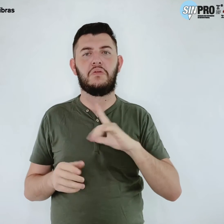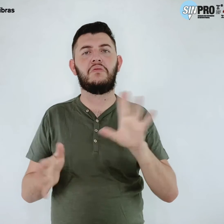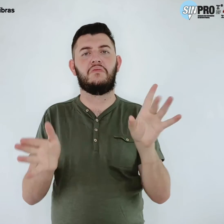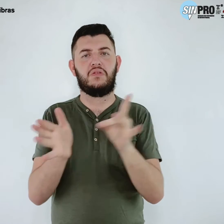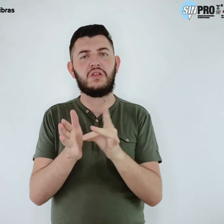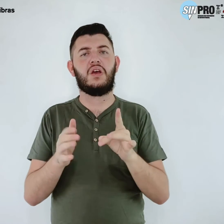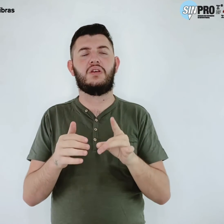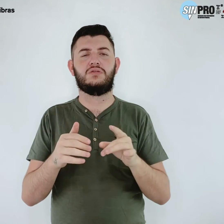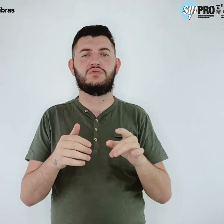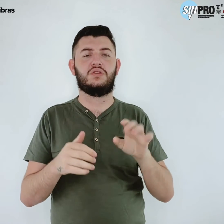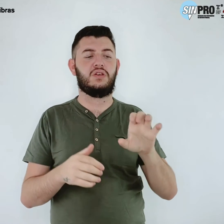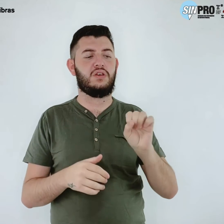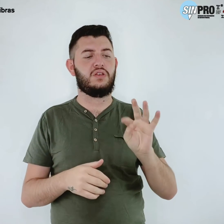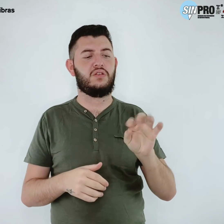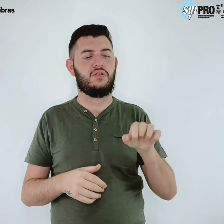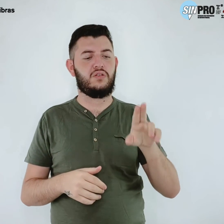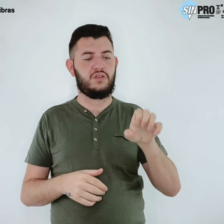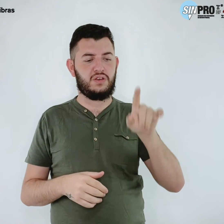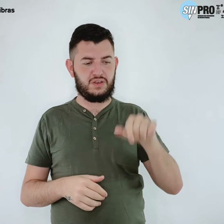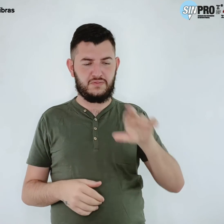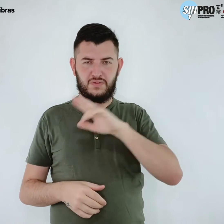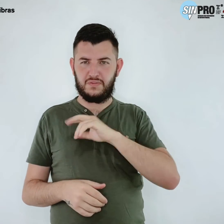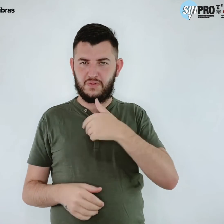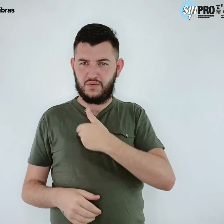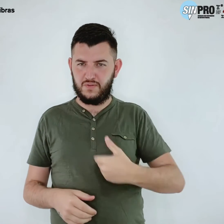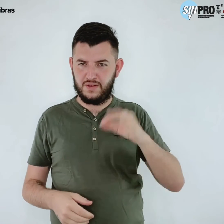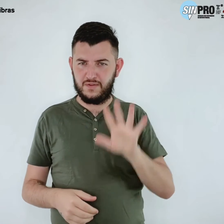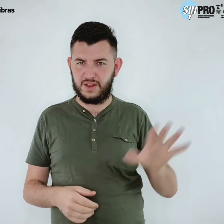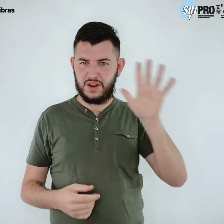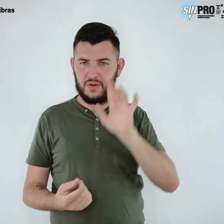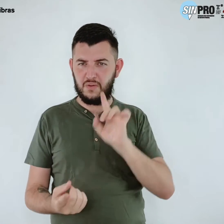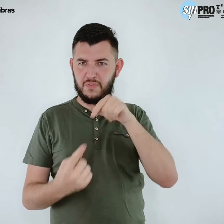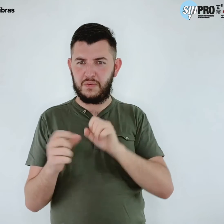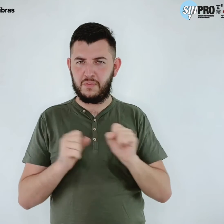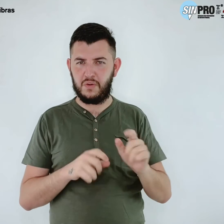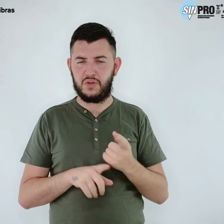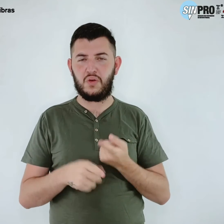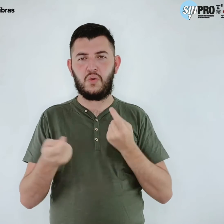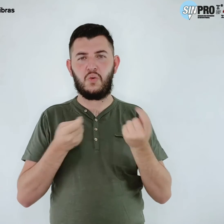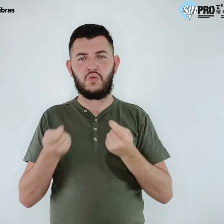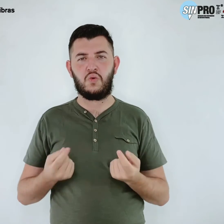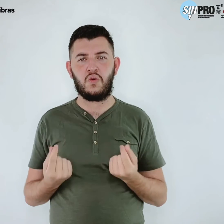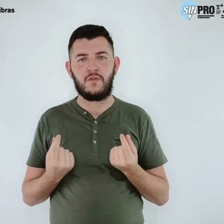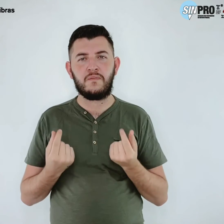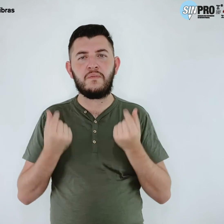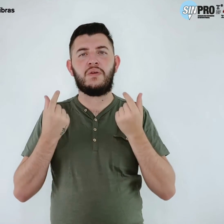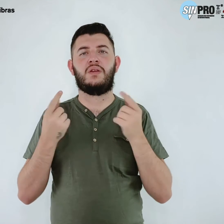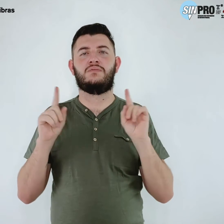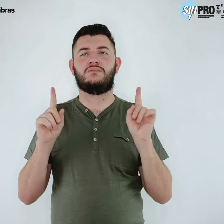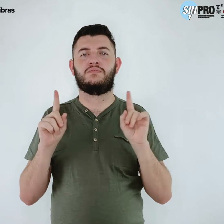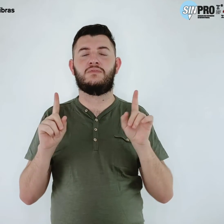estoques existem, mas não estão mais nas mãos do governo federal para que faça um controle de